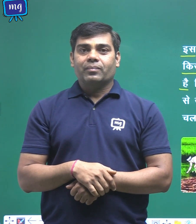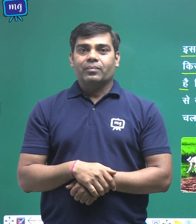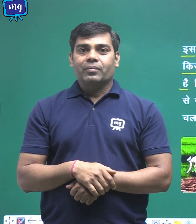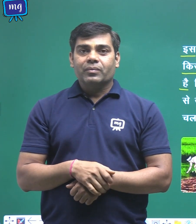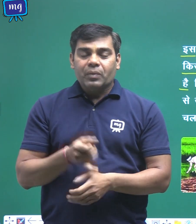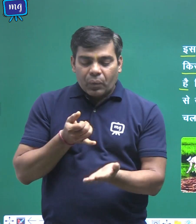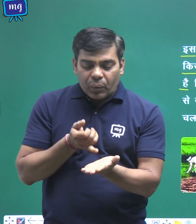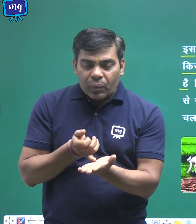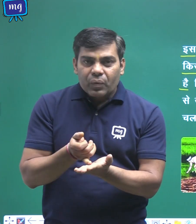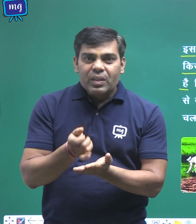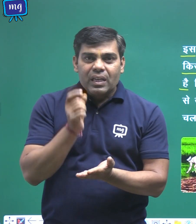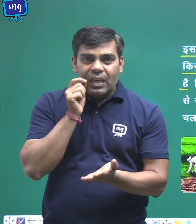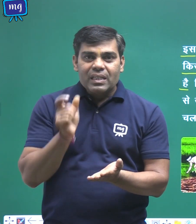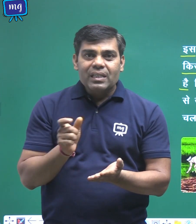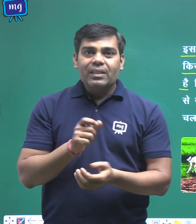किसान